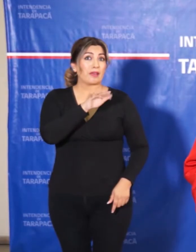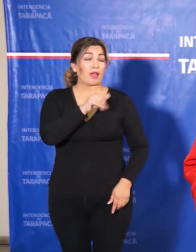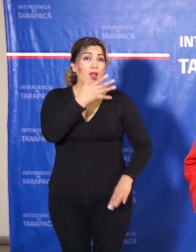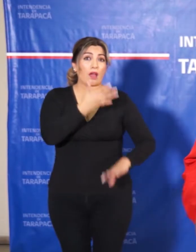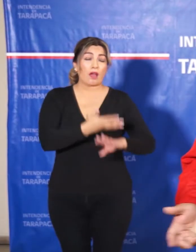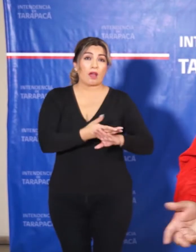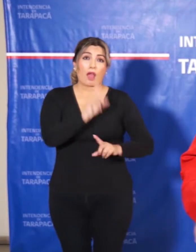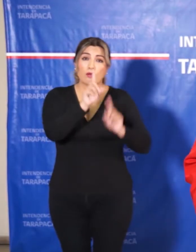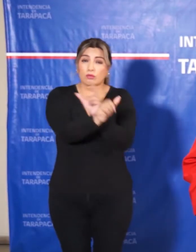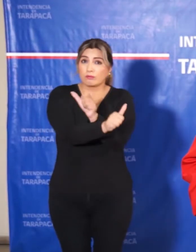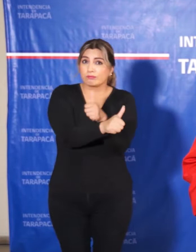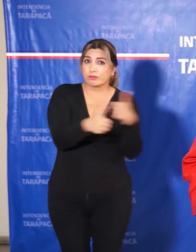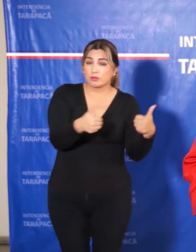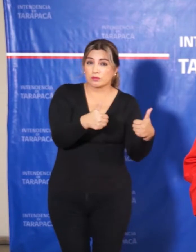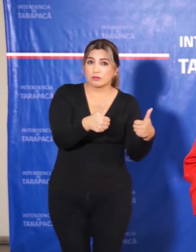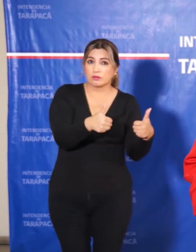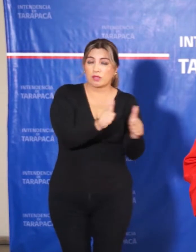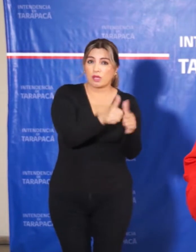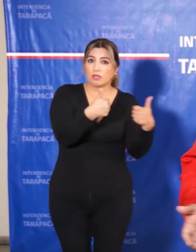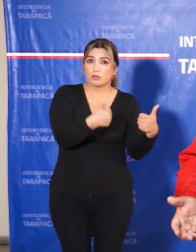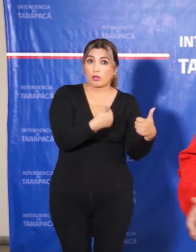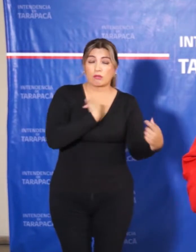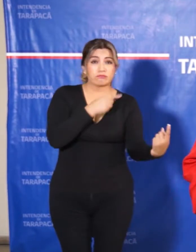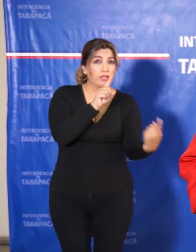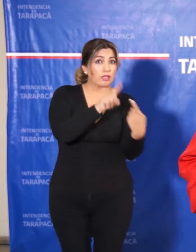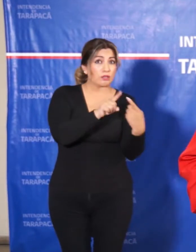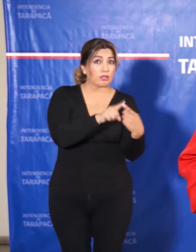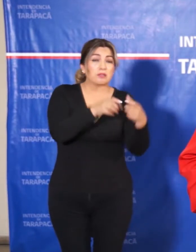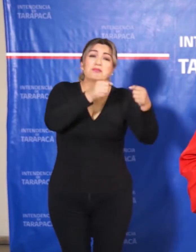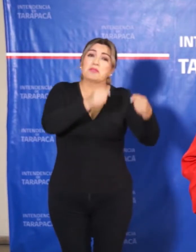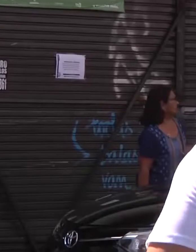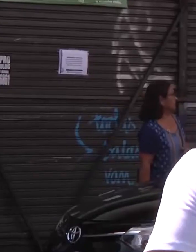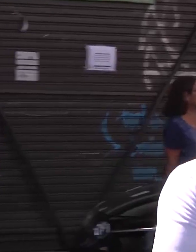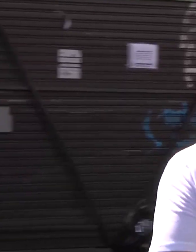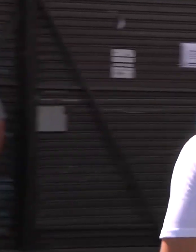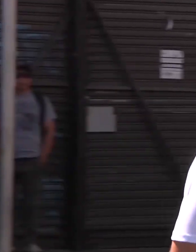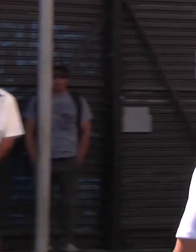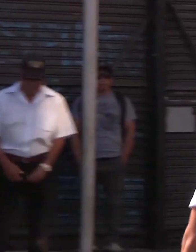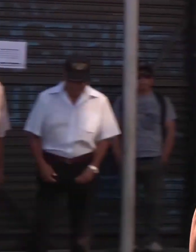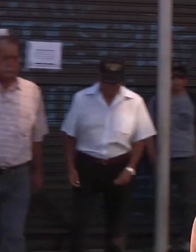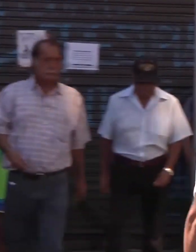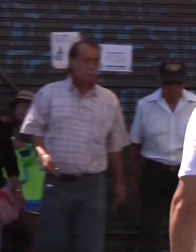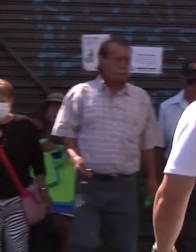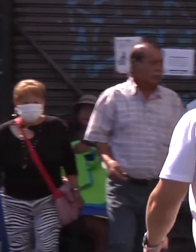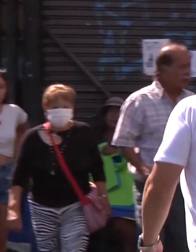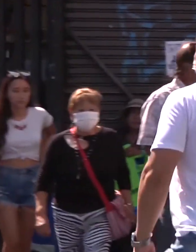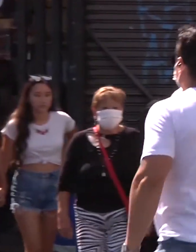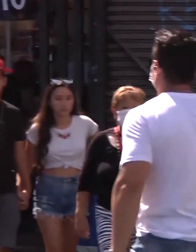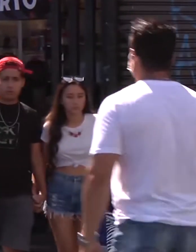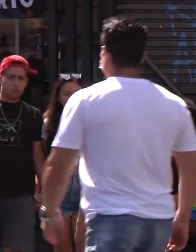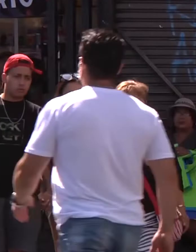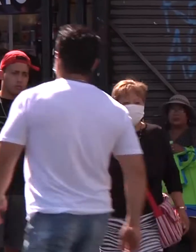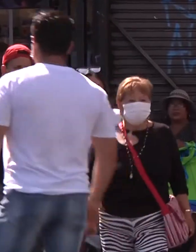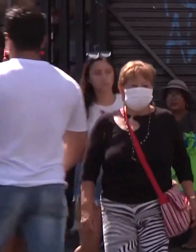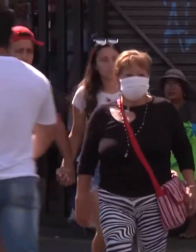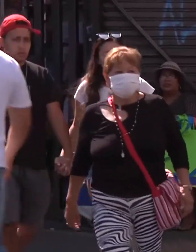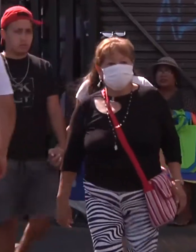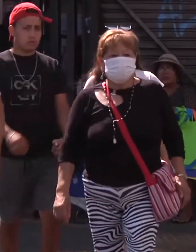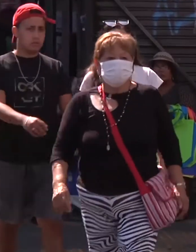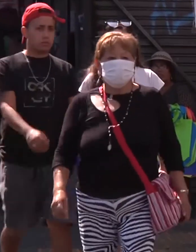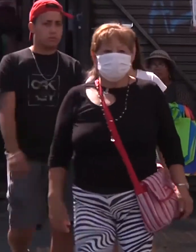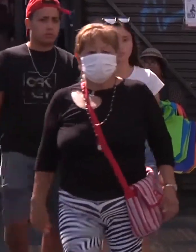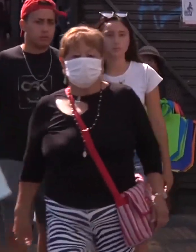autoridad que estuviera en contacto también podría ser incluida. Otro tema que llamó la atención fue el eventual